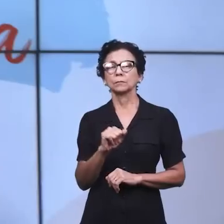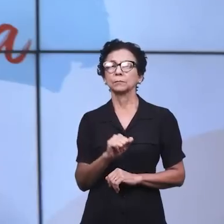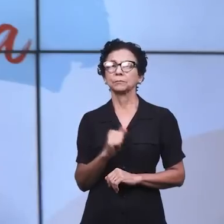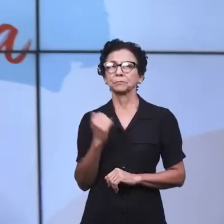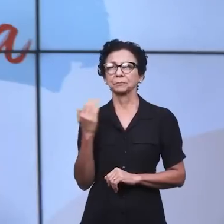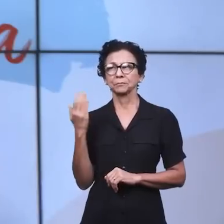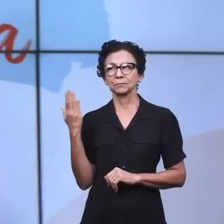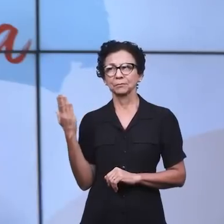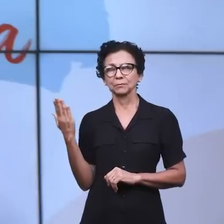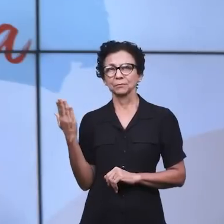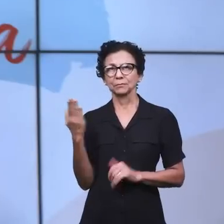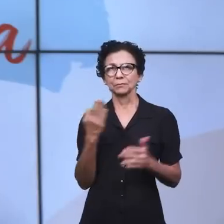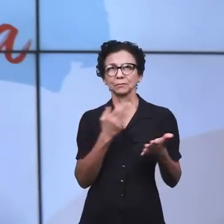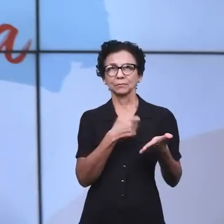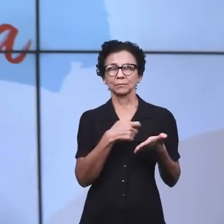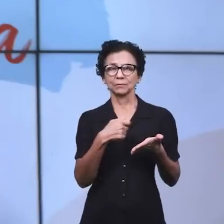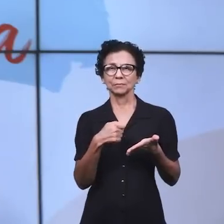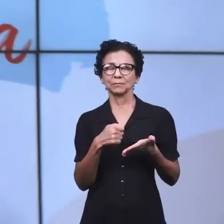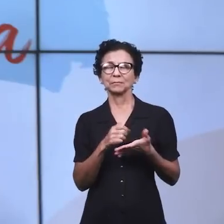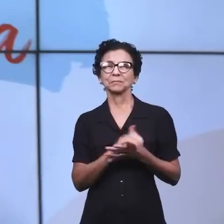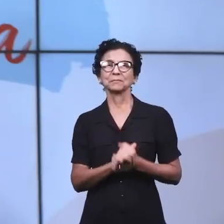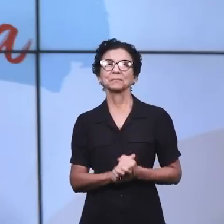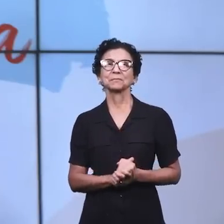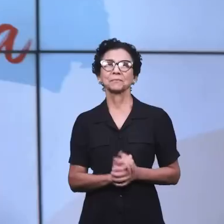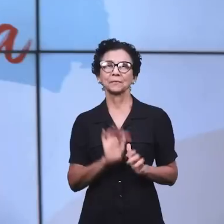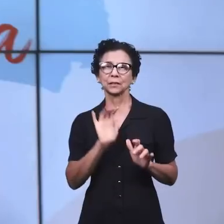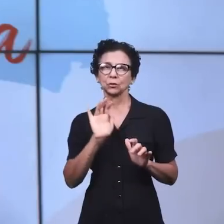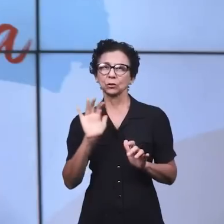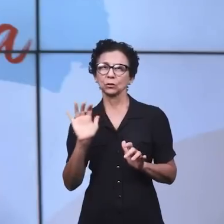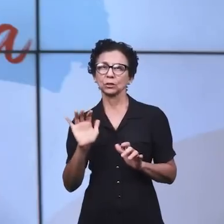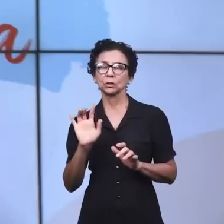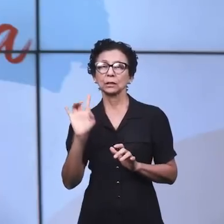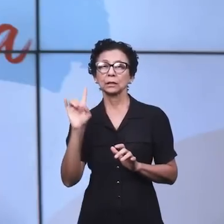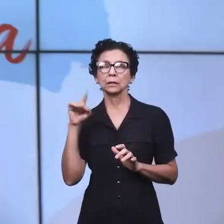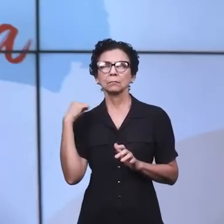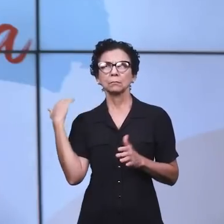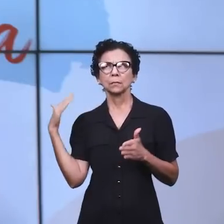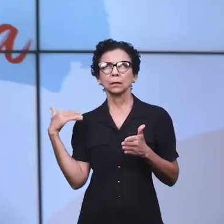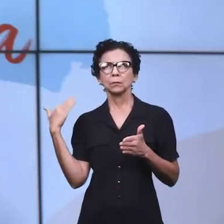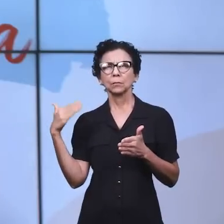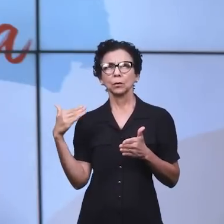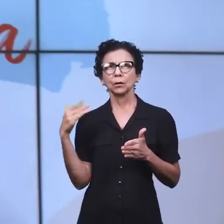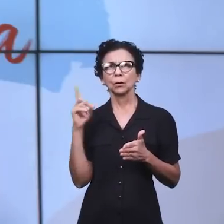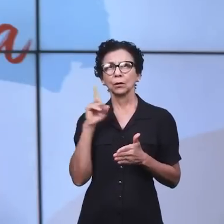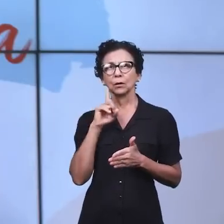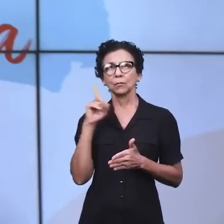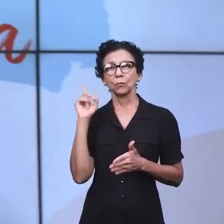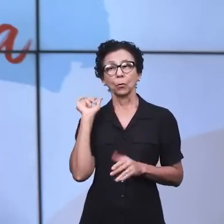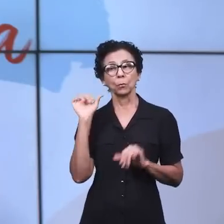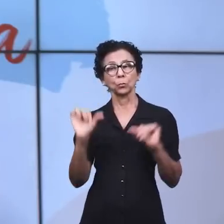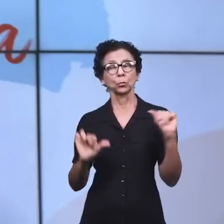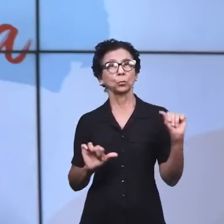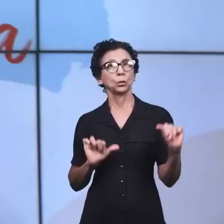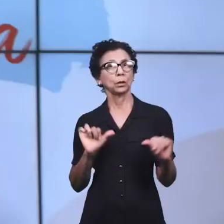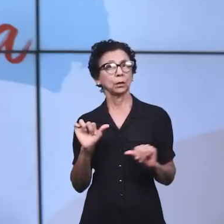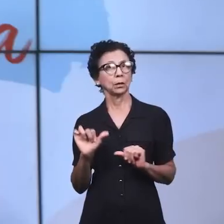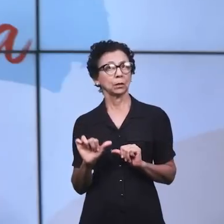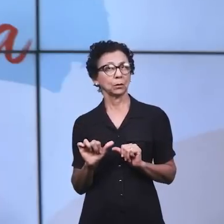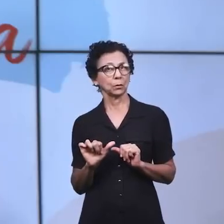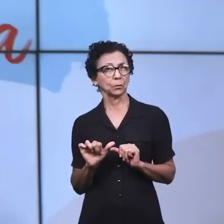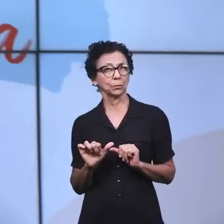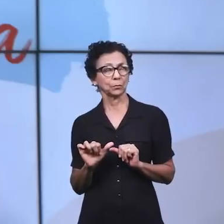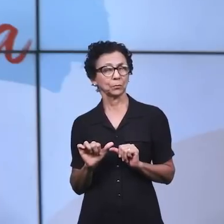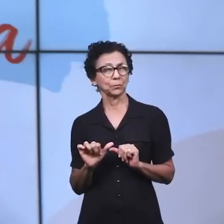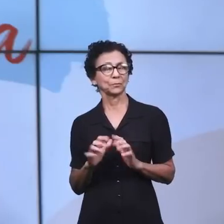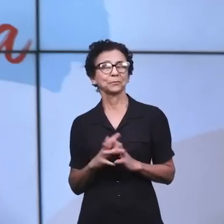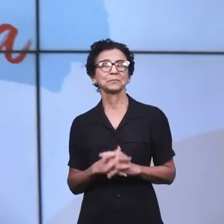azul. E com o tempo, foi ficando azul, ó, o A, o L e fecha em